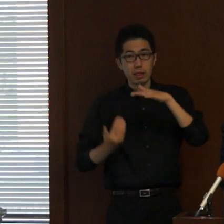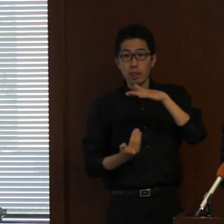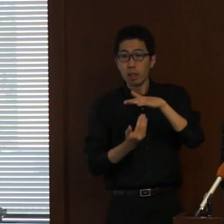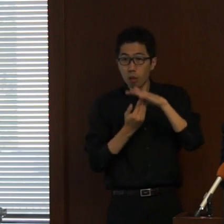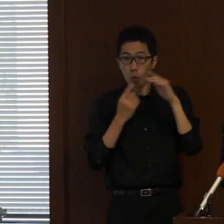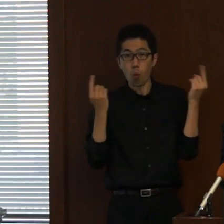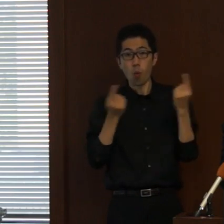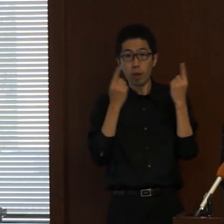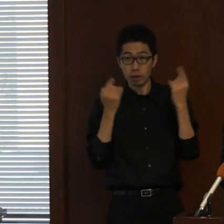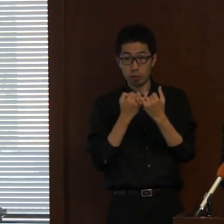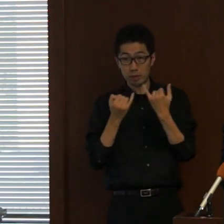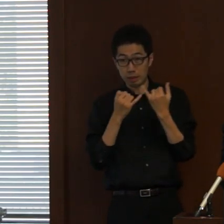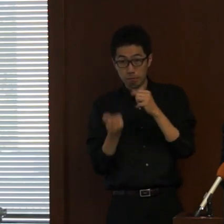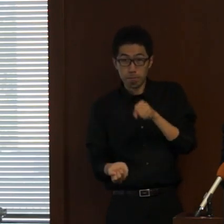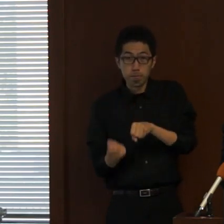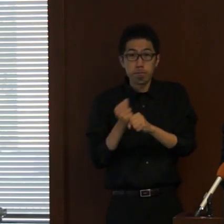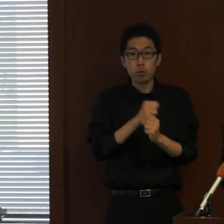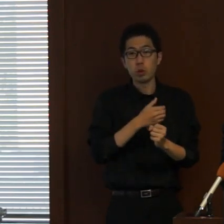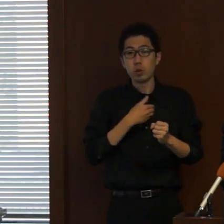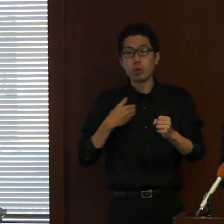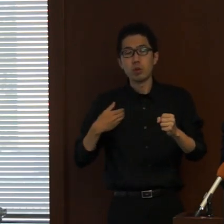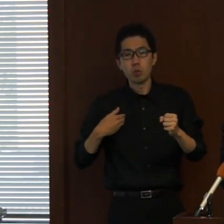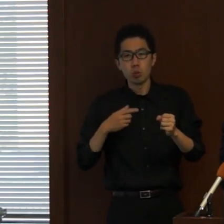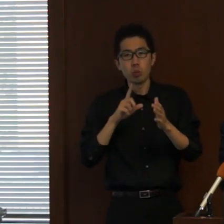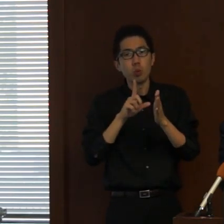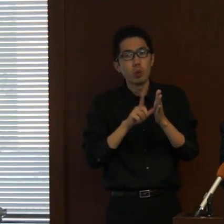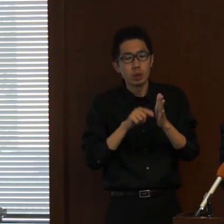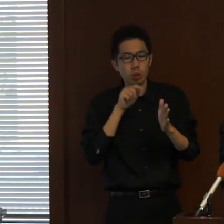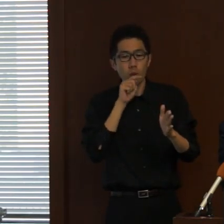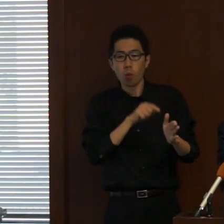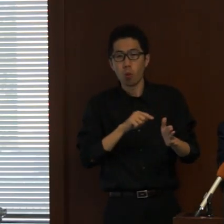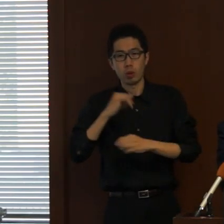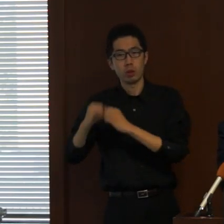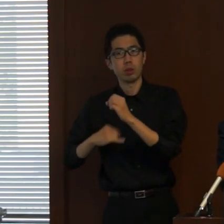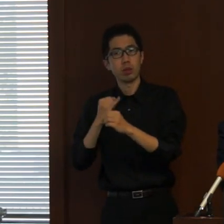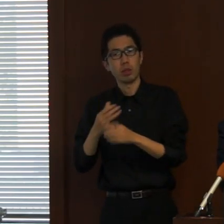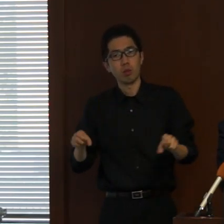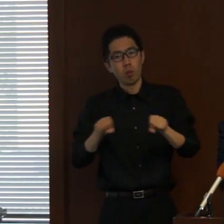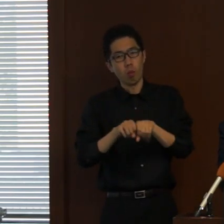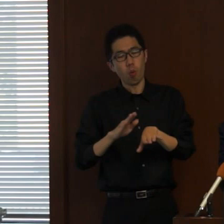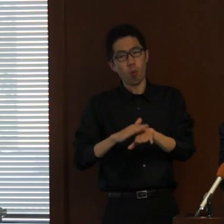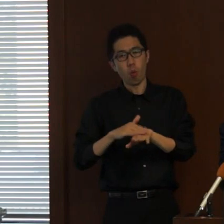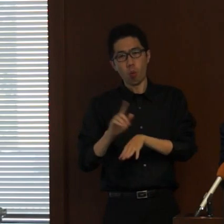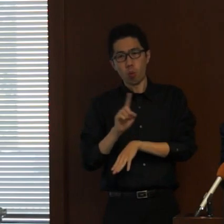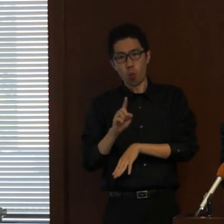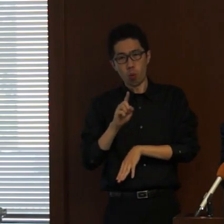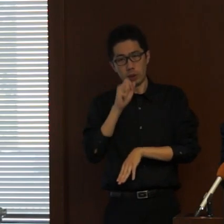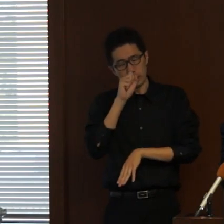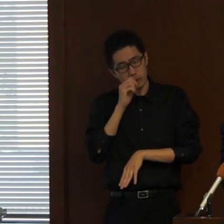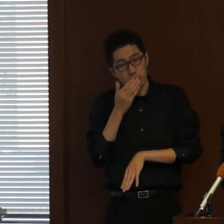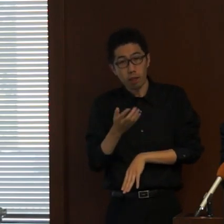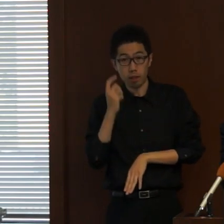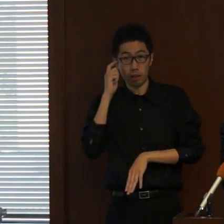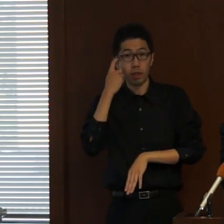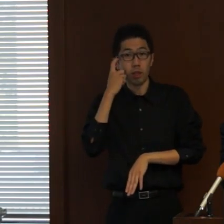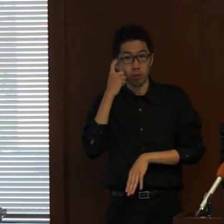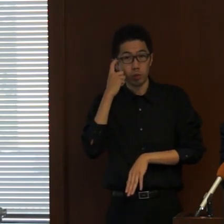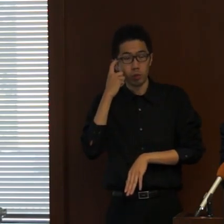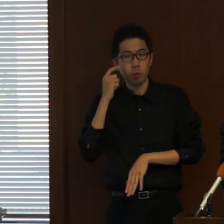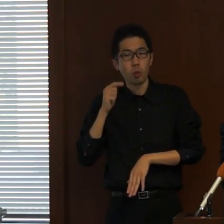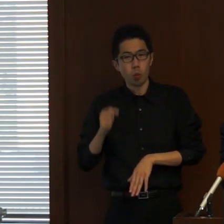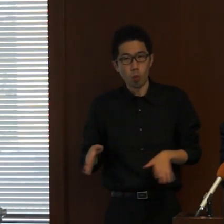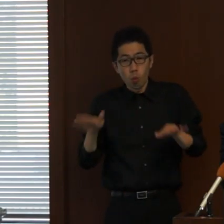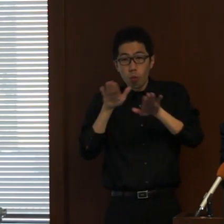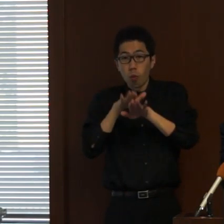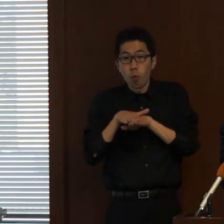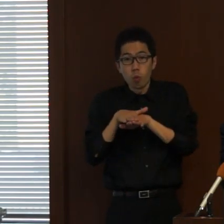ところにそういったウェブがまた使えていくのかとか、リアルとウェブのこのコンビネーションで、新しい世界というものがどの